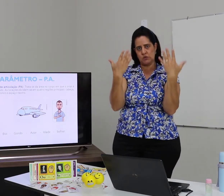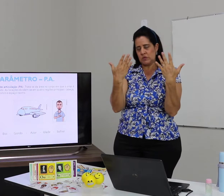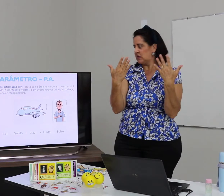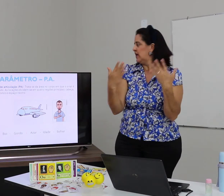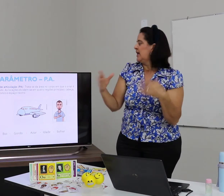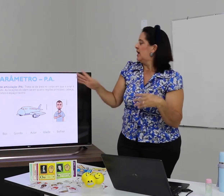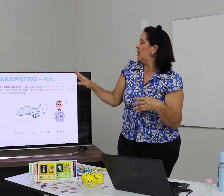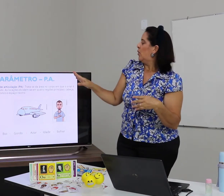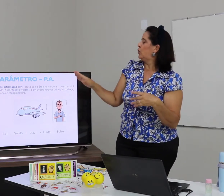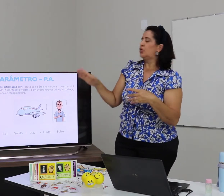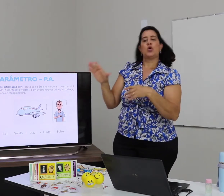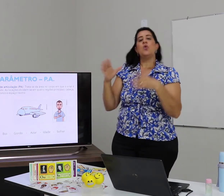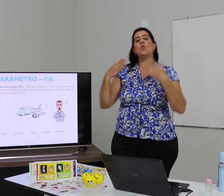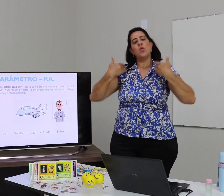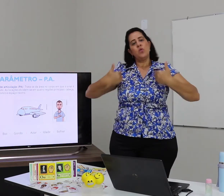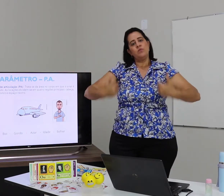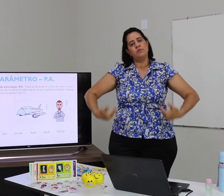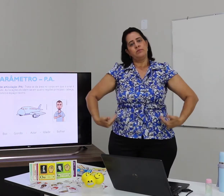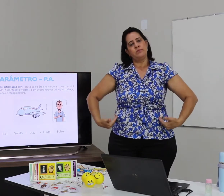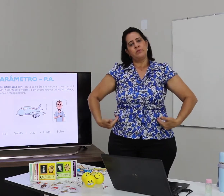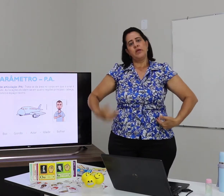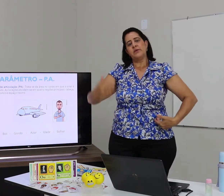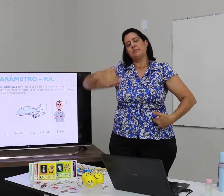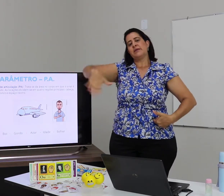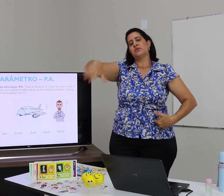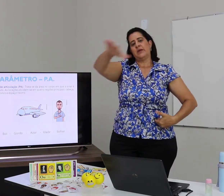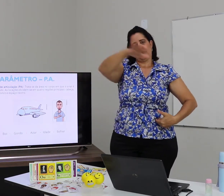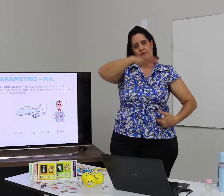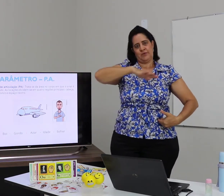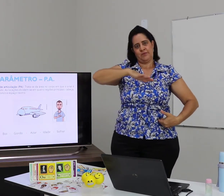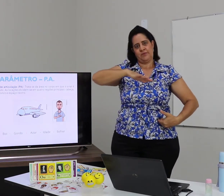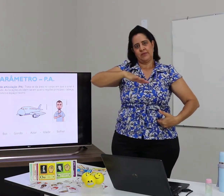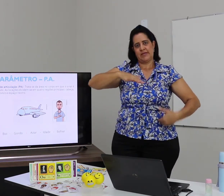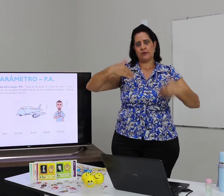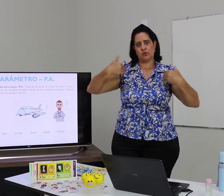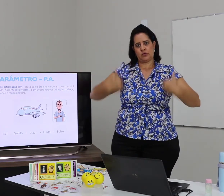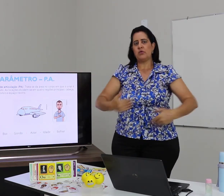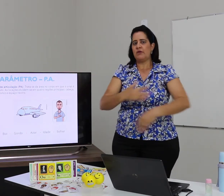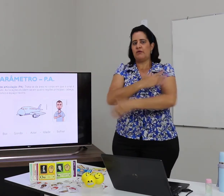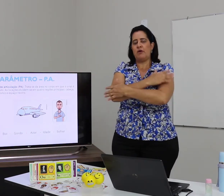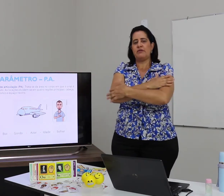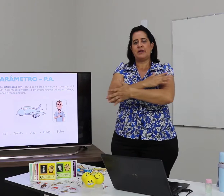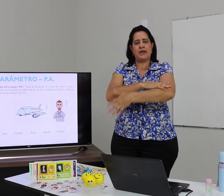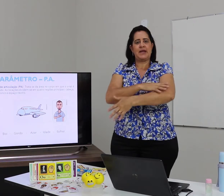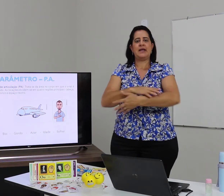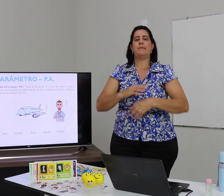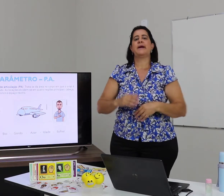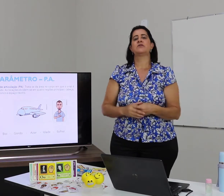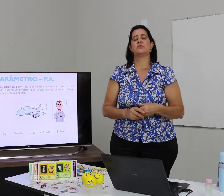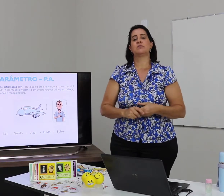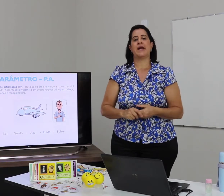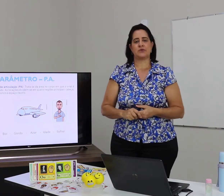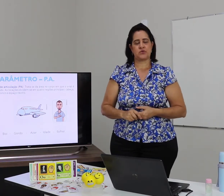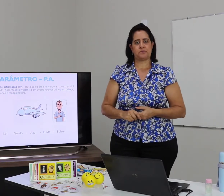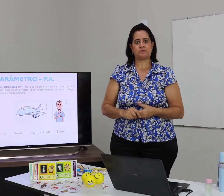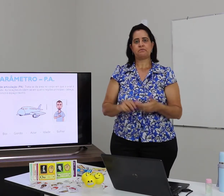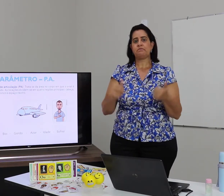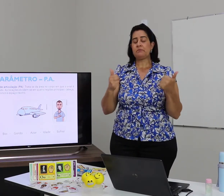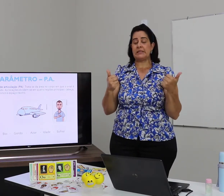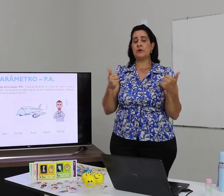mãos, o tronco e o espaço neutro, certo? O tronco envolve também aqui a parte dos braços. Então,